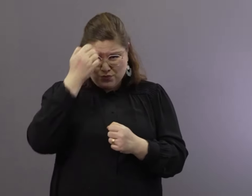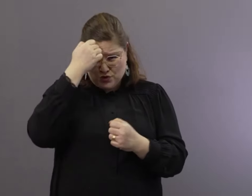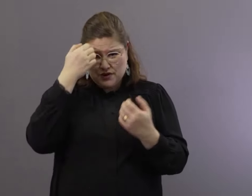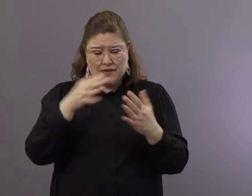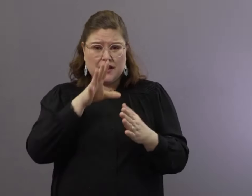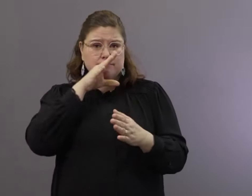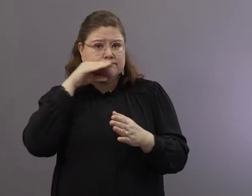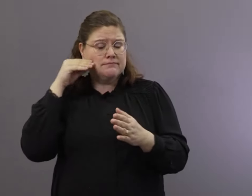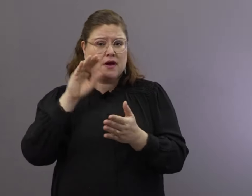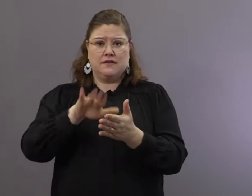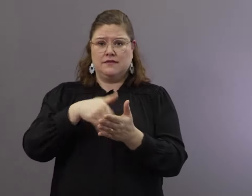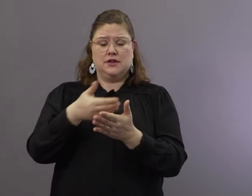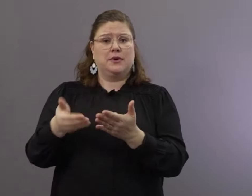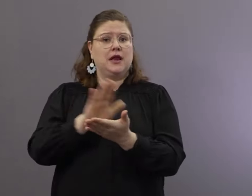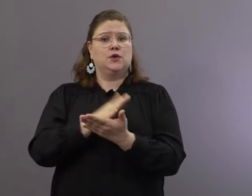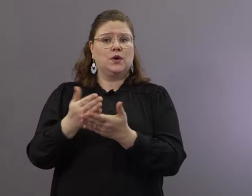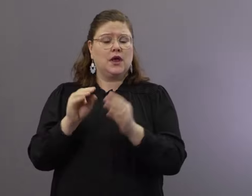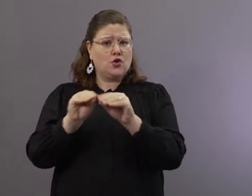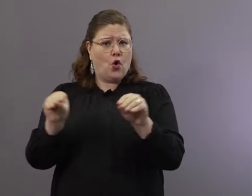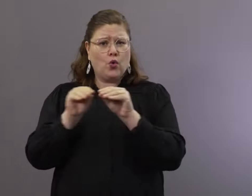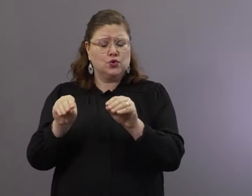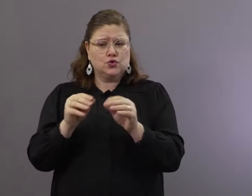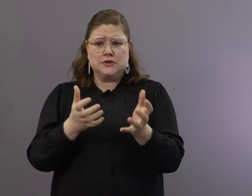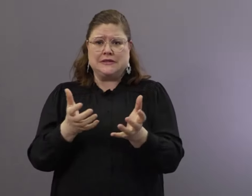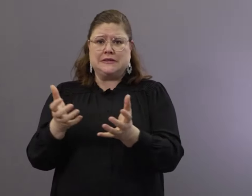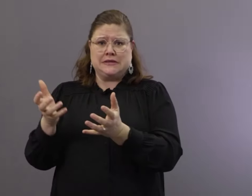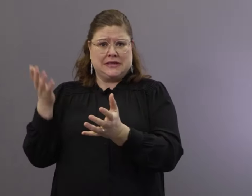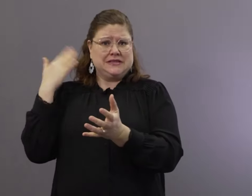viittomakielen tulkkien koulutuksen hädästä, joka tuona vuonna